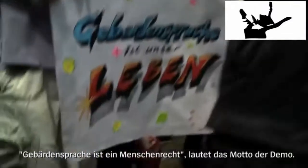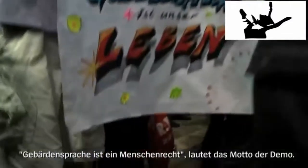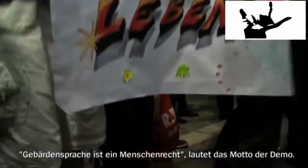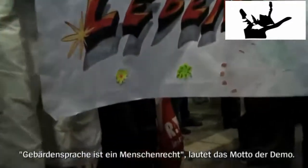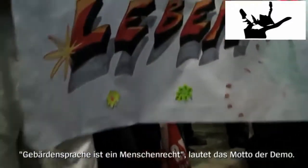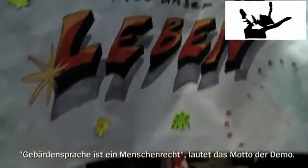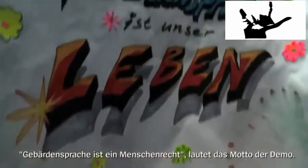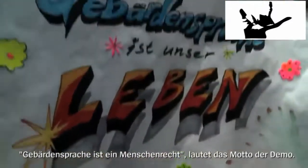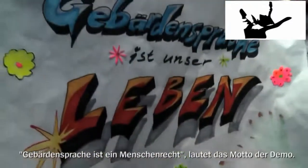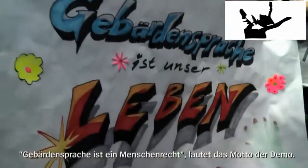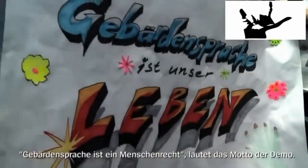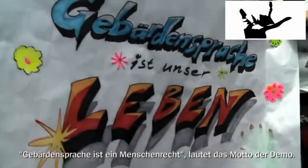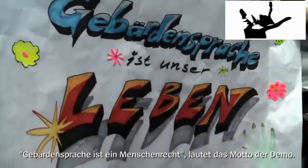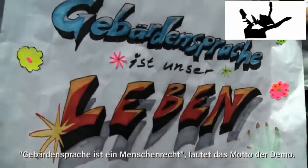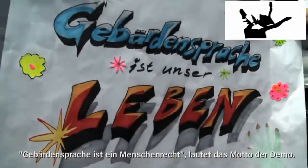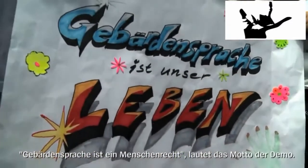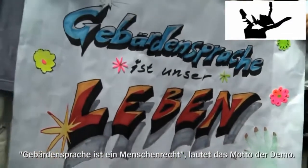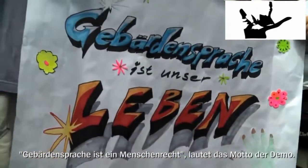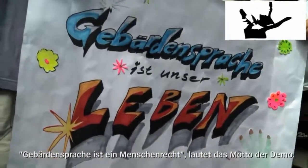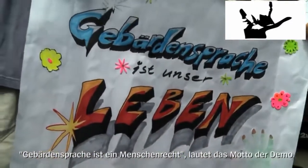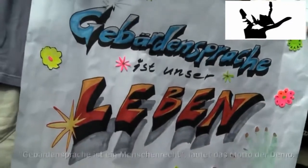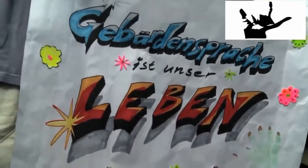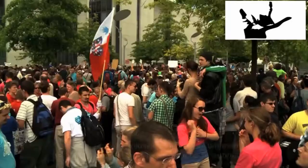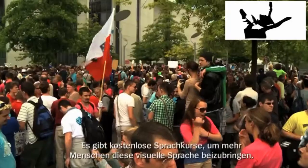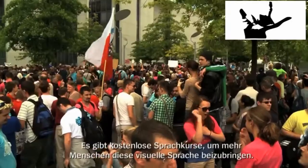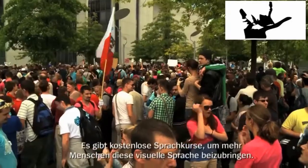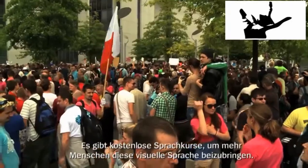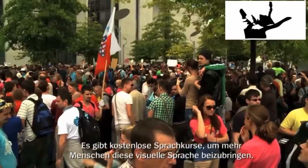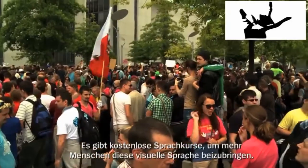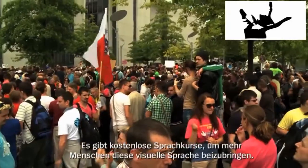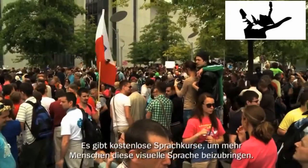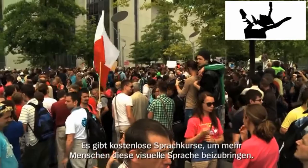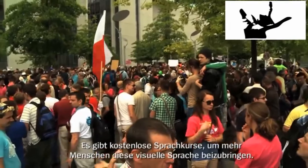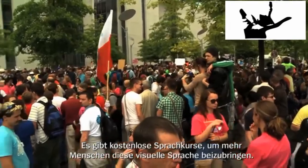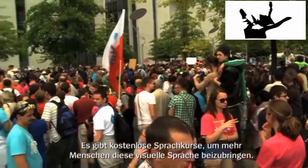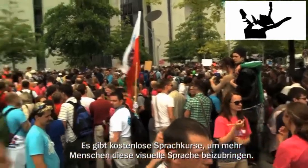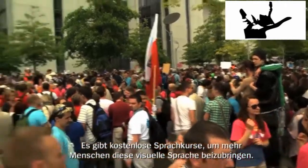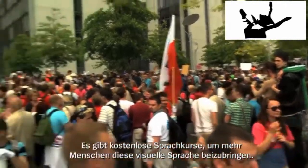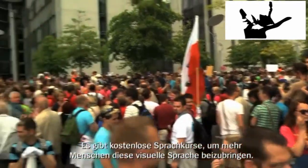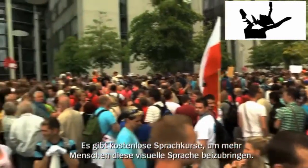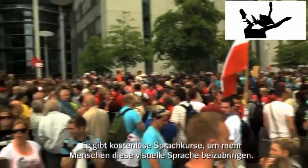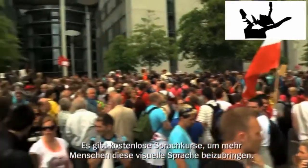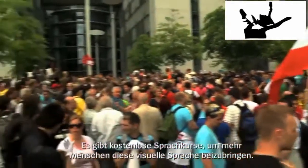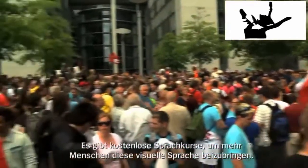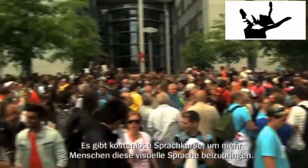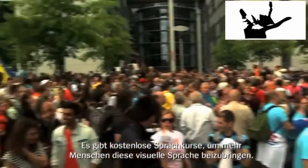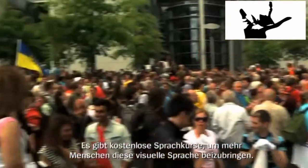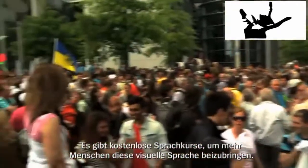Gebärdensprache ist ein Menschenrecht, lautet das Motto der Demo. Es gibt kostenlose Sprachkurse, um mehr Menschen diese visuelle Sprache beizubringen.